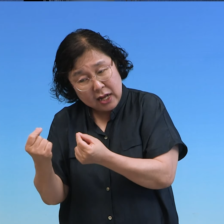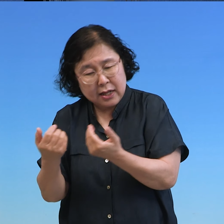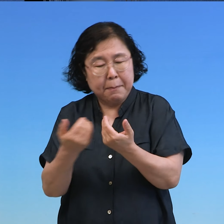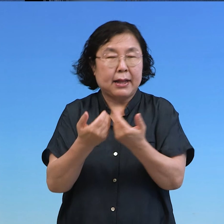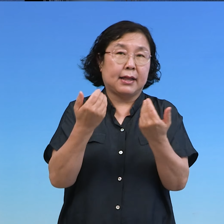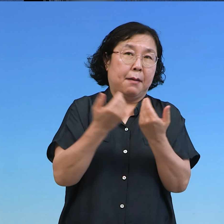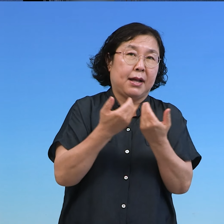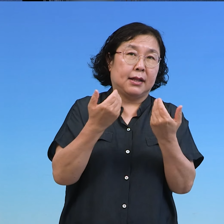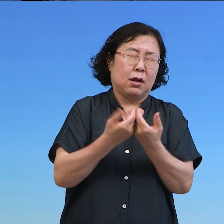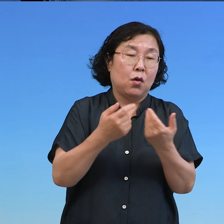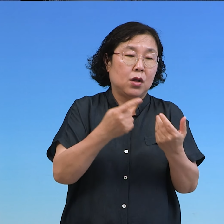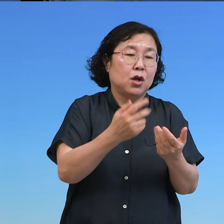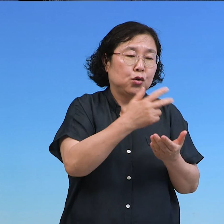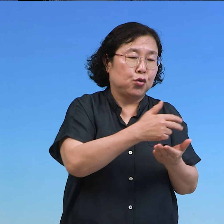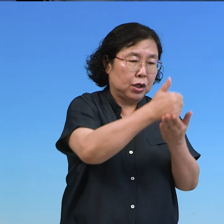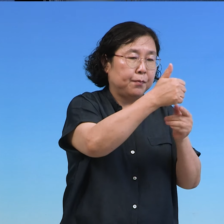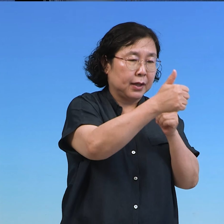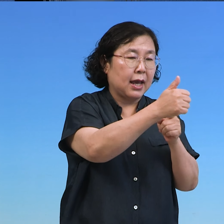낙관주의자예요